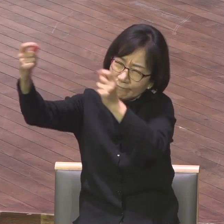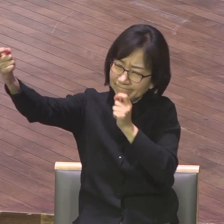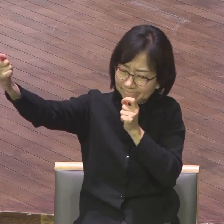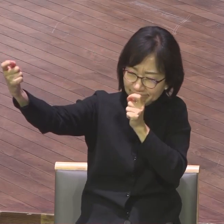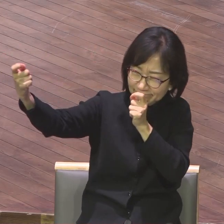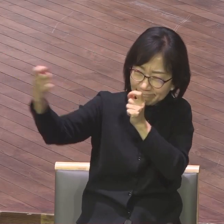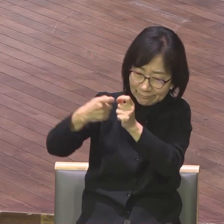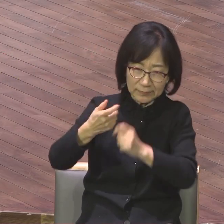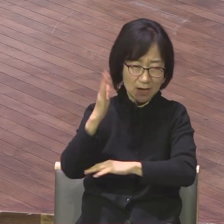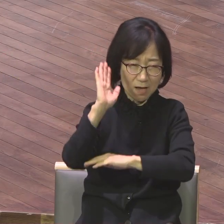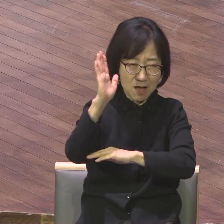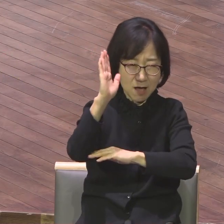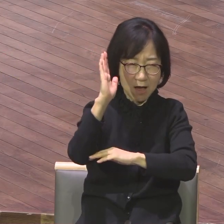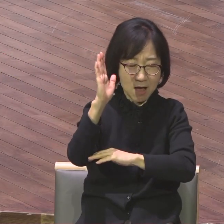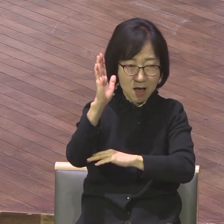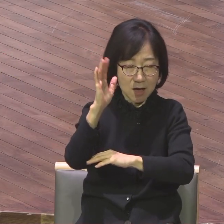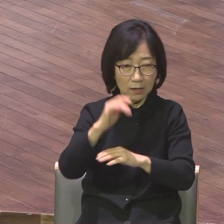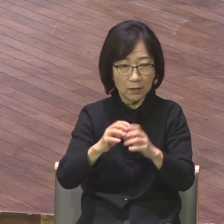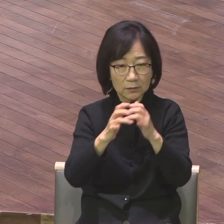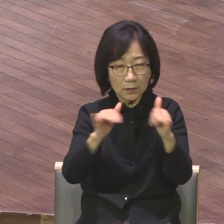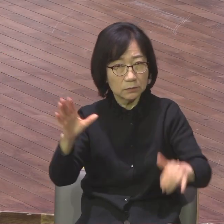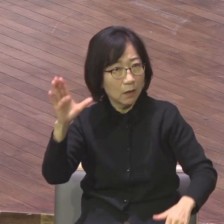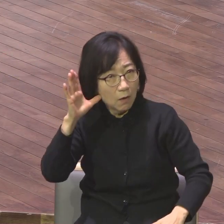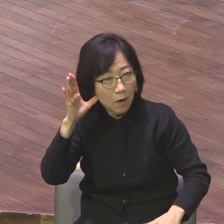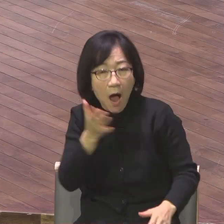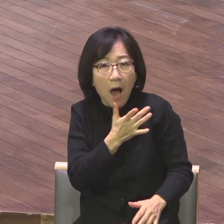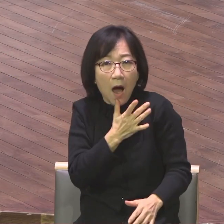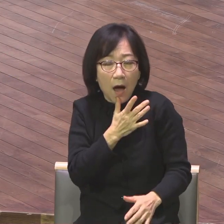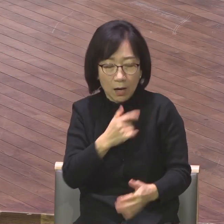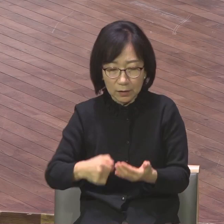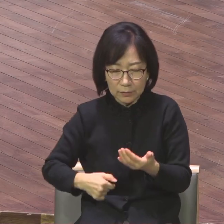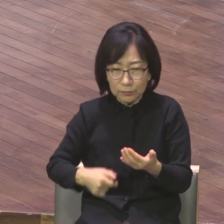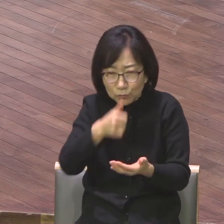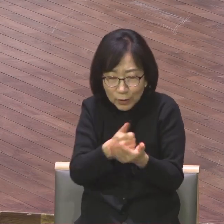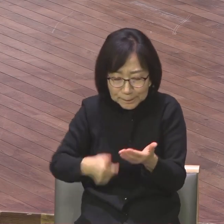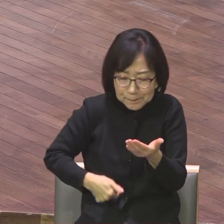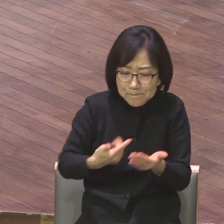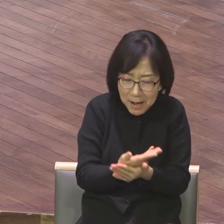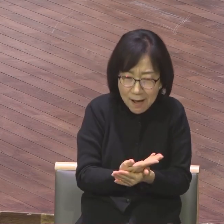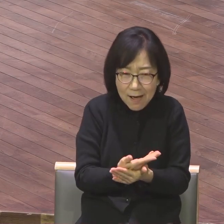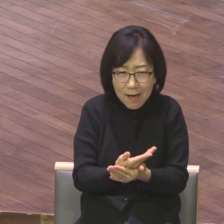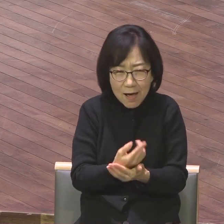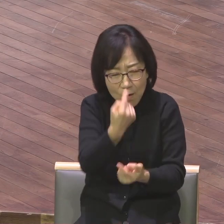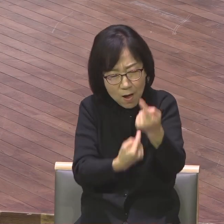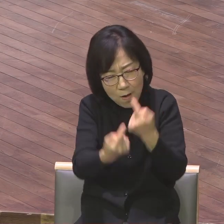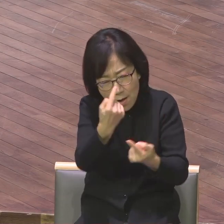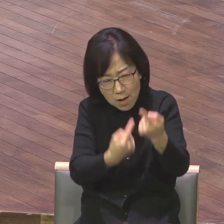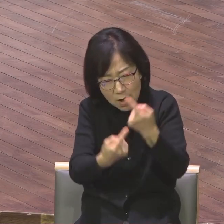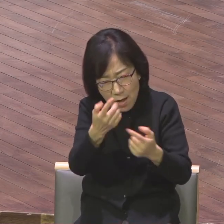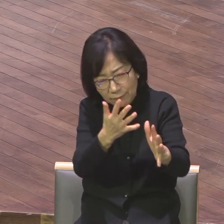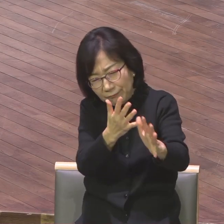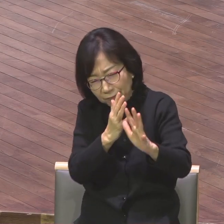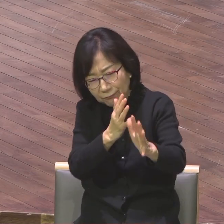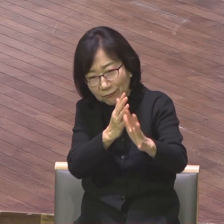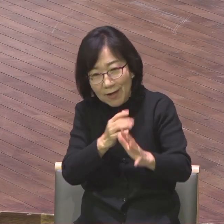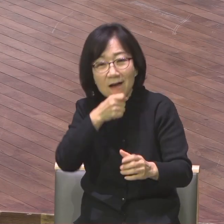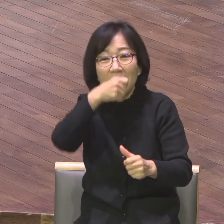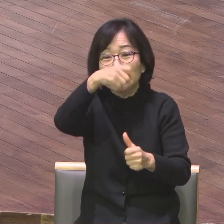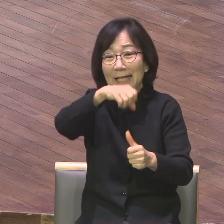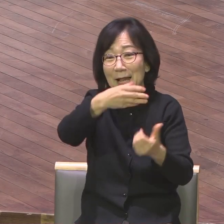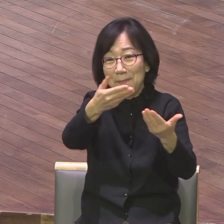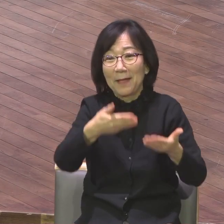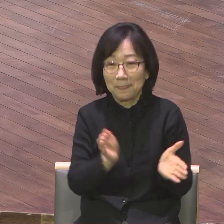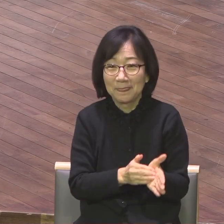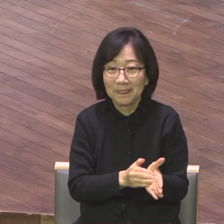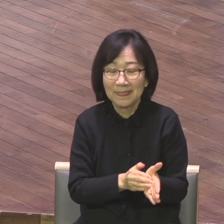외침에 전부 죄를 고백하고 수많은 사람들이 세례를 받았습니다. 자,